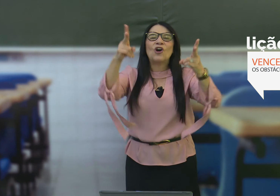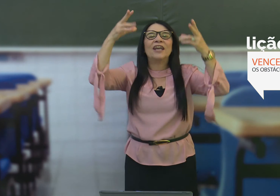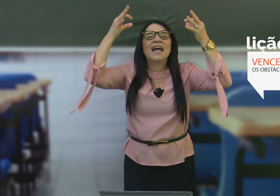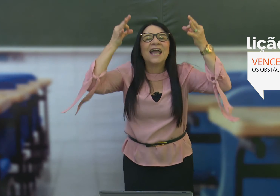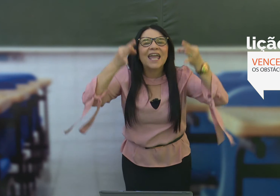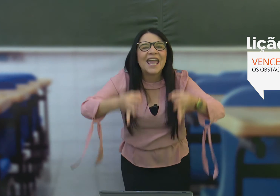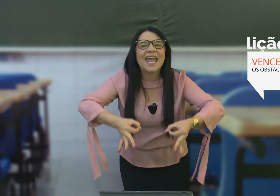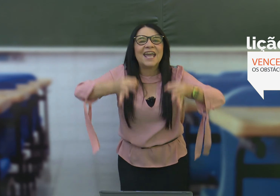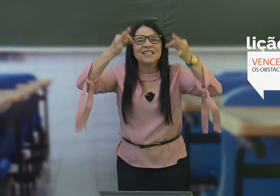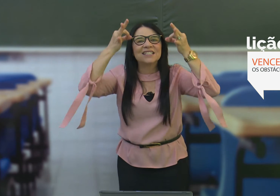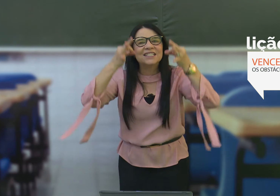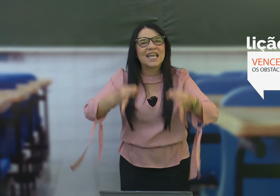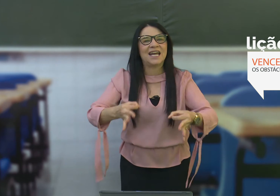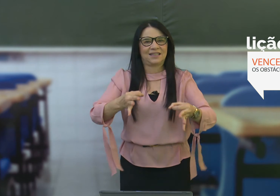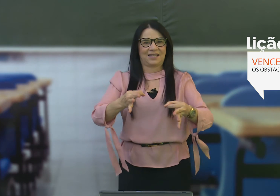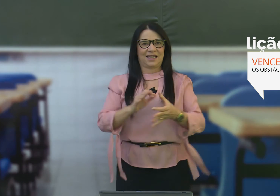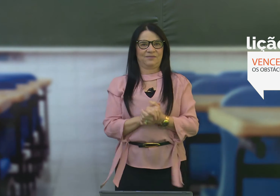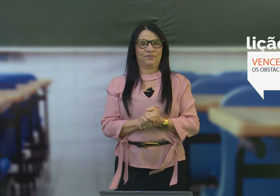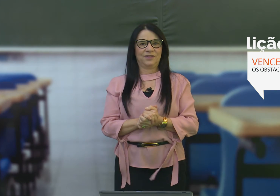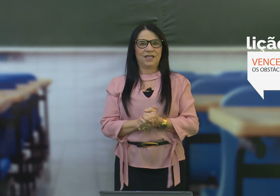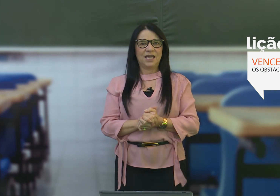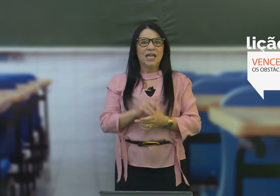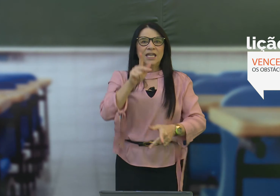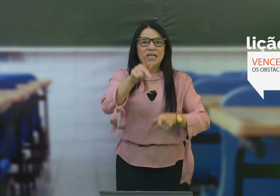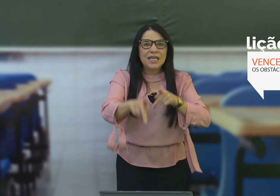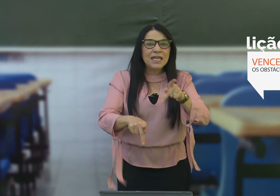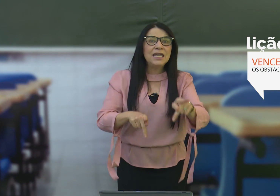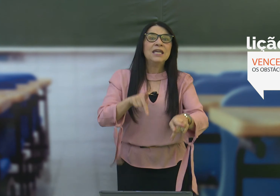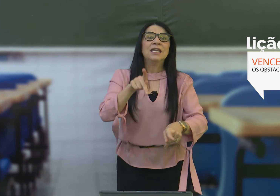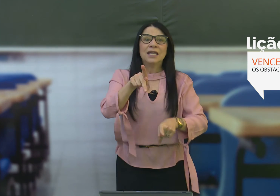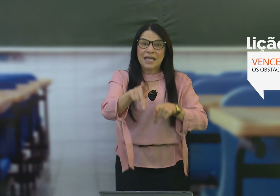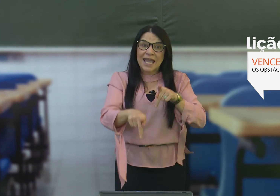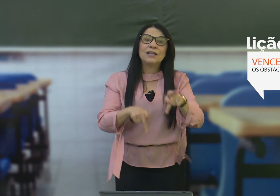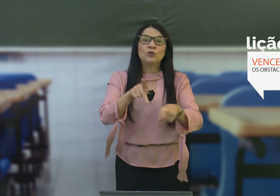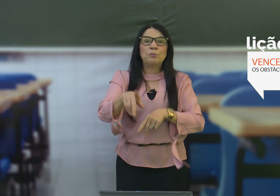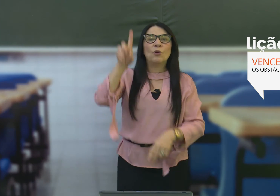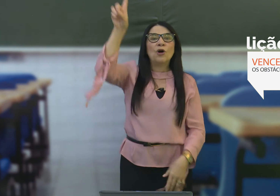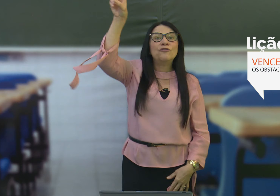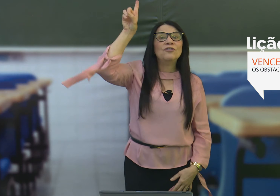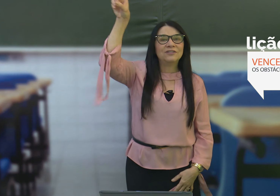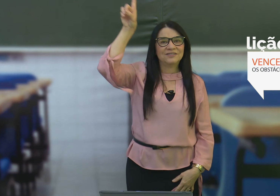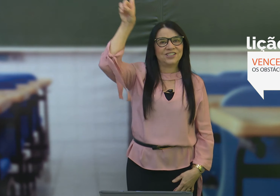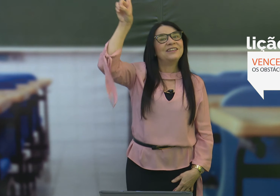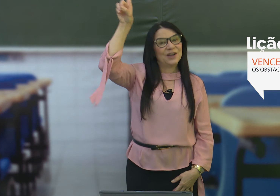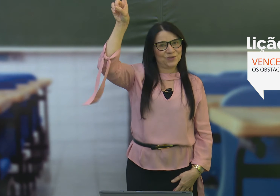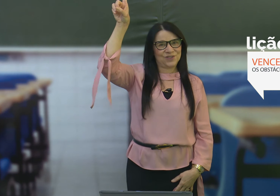vitória é certa e é do povo de Deus.